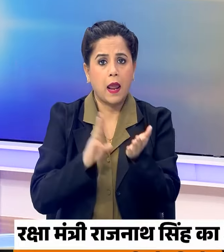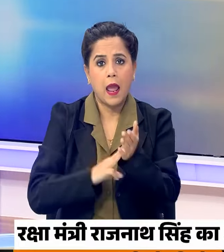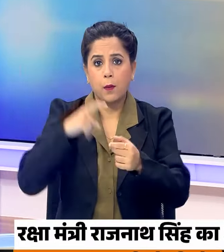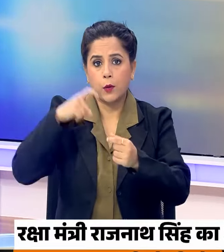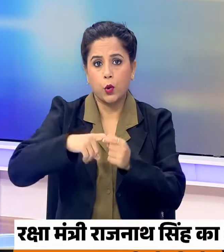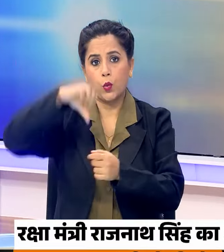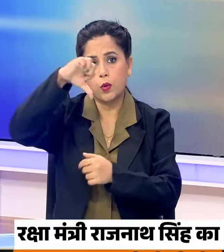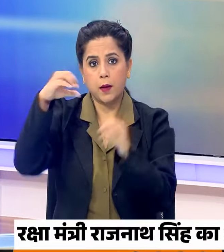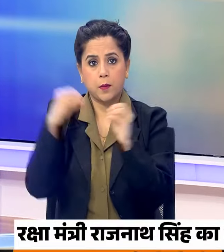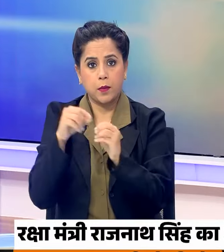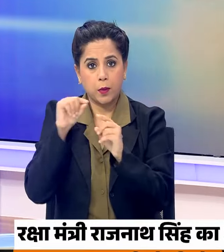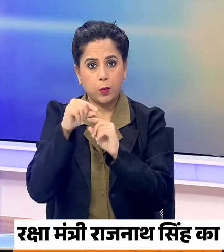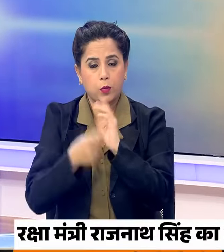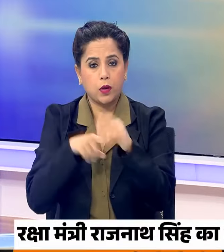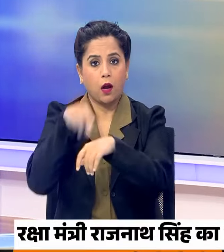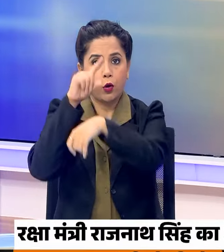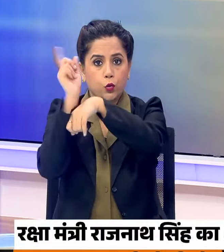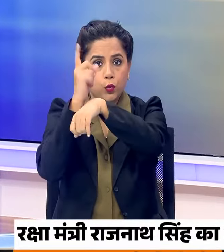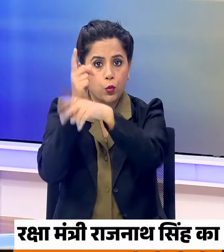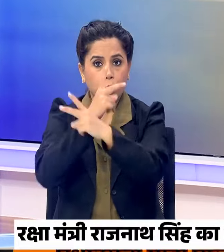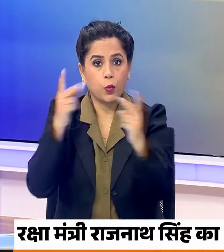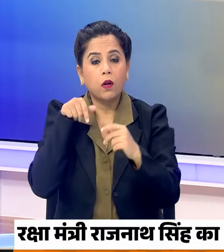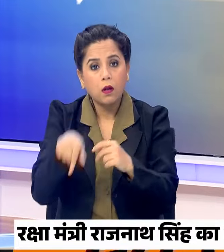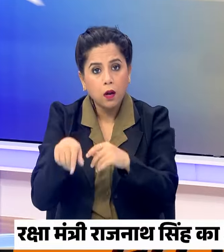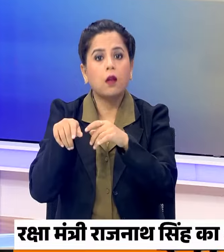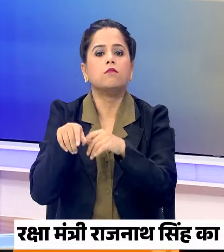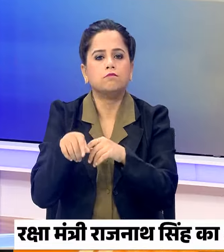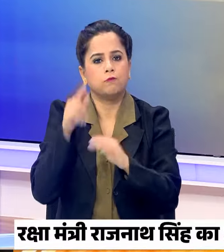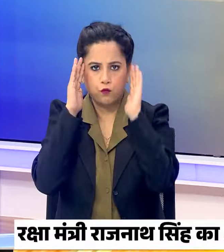9 बी प्रिडेटर ड्रोन डील पर होगा